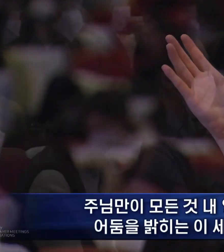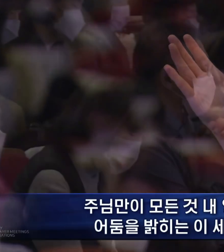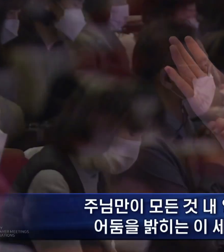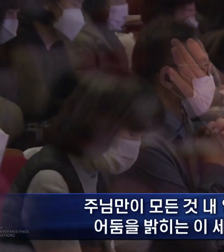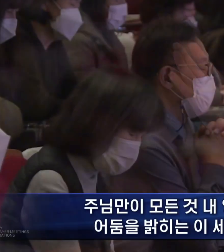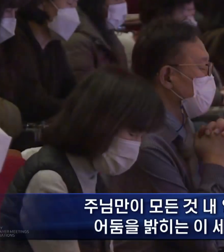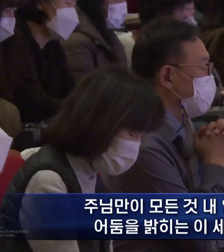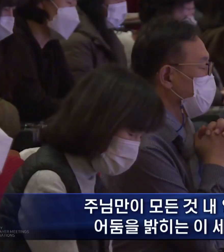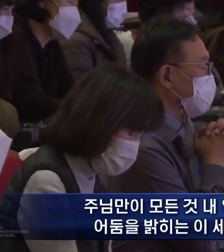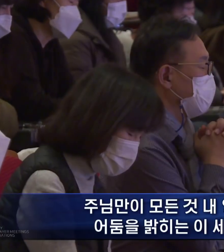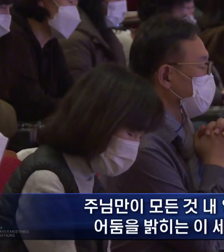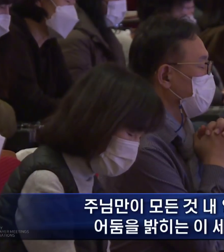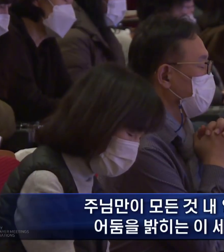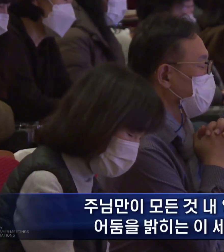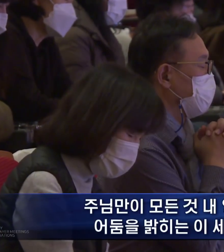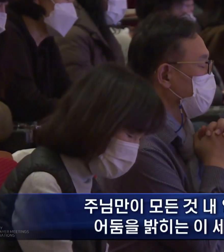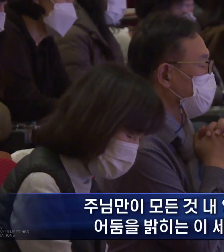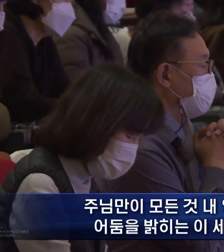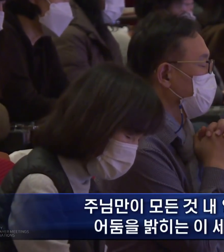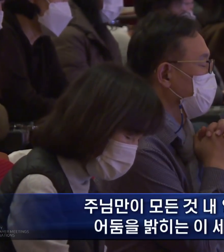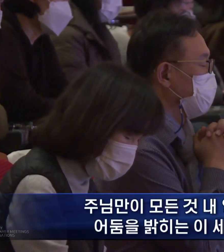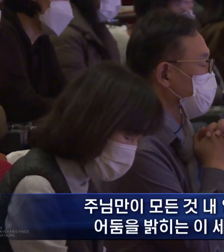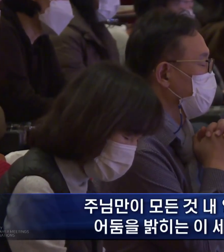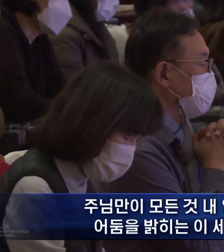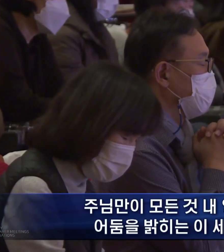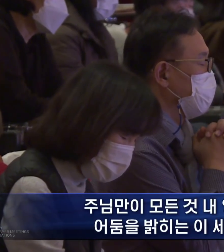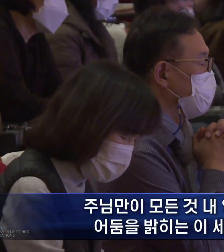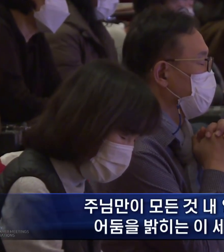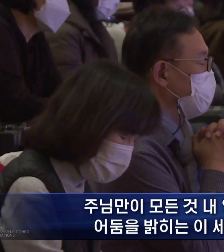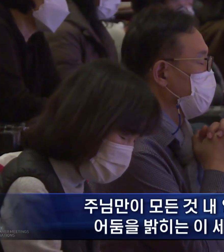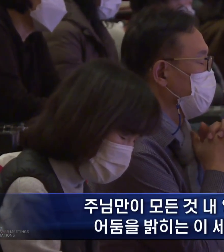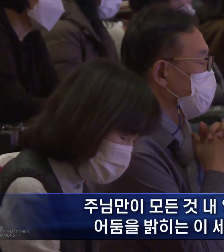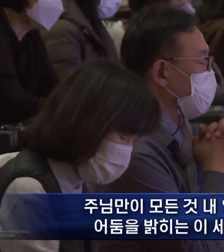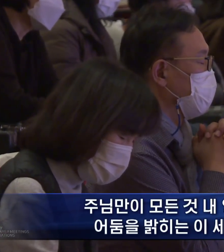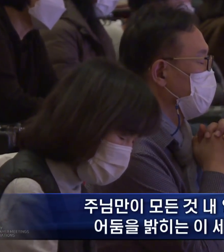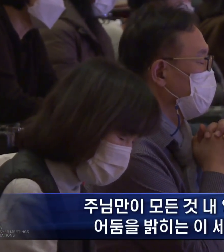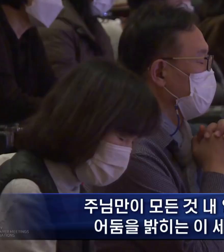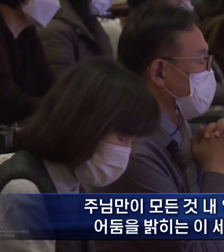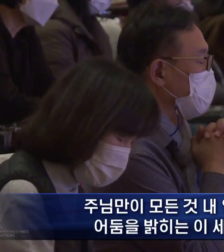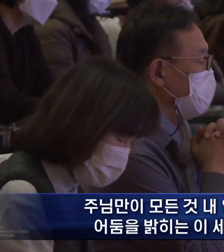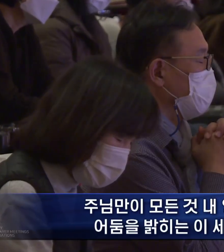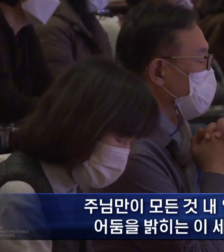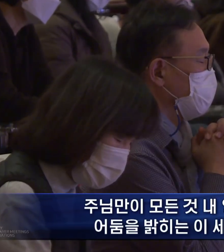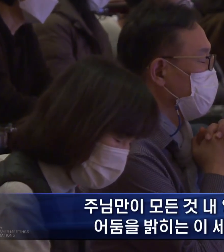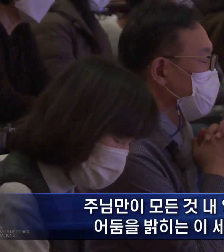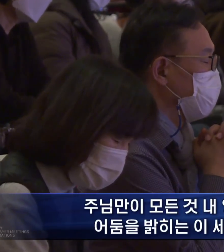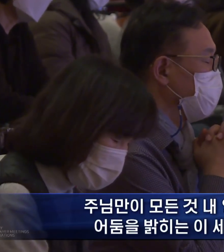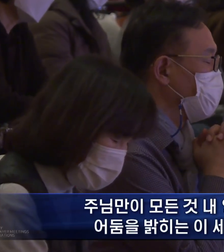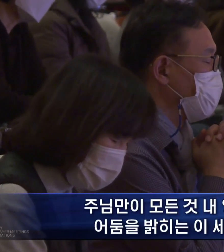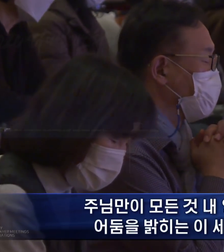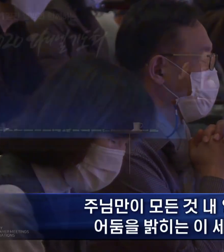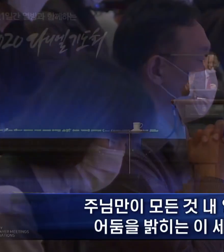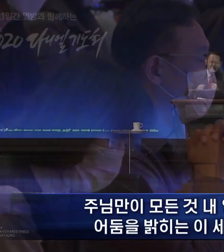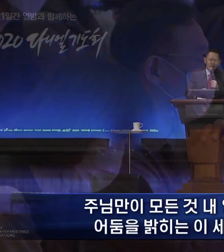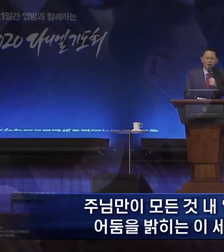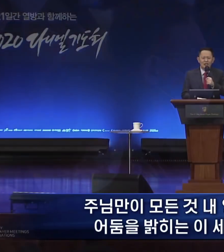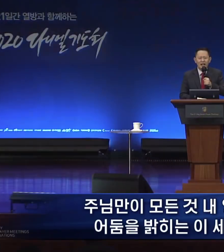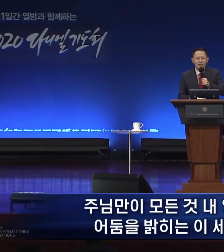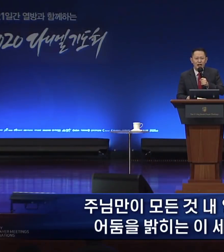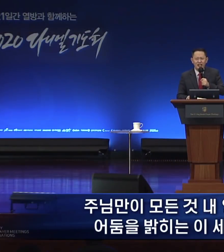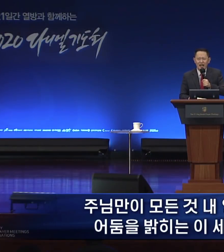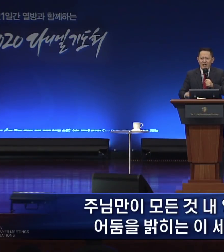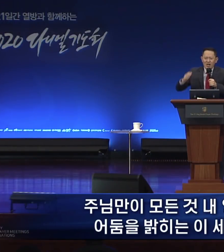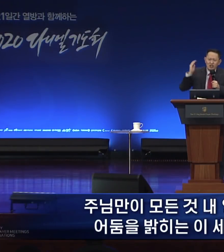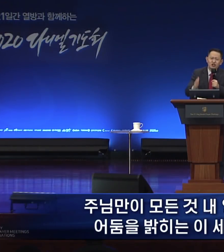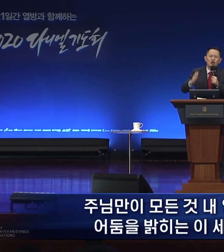회개하고 돌이키게 하여 주시옵소서. 우리의 결사로 새 하나님을 만났던 것들을 다 얘기하게 하여 주시옵소서. 독재를 하였다 하나님, 나한테